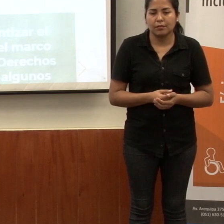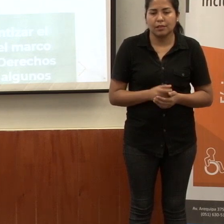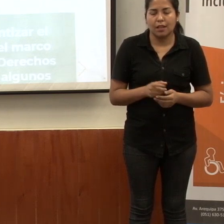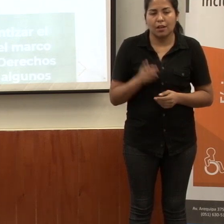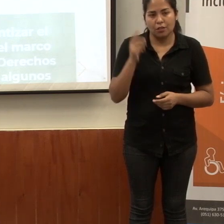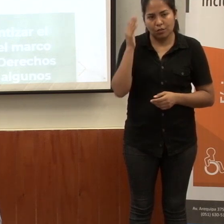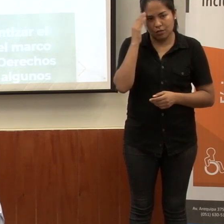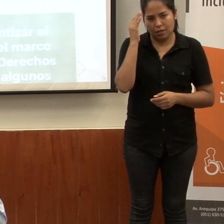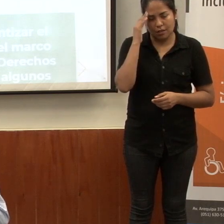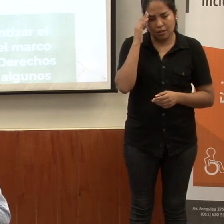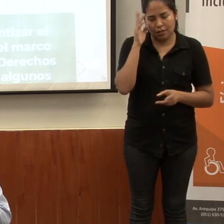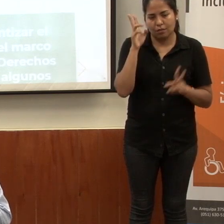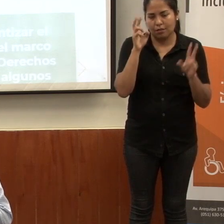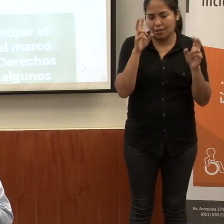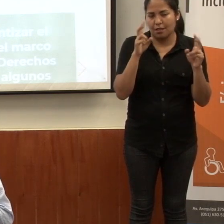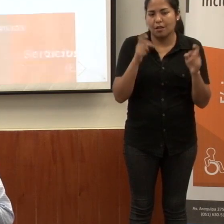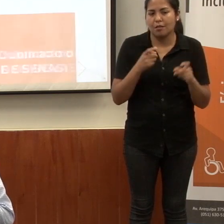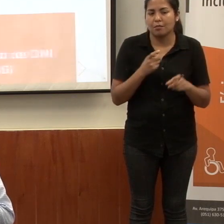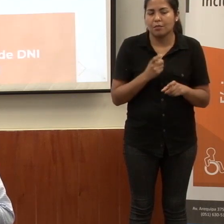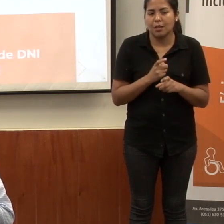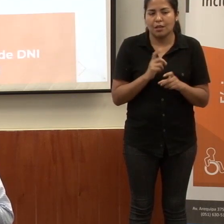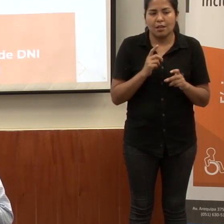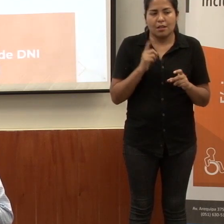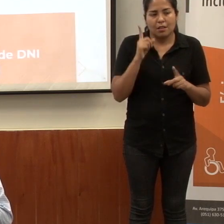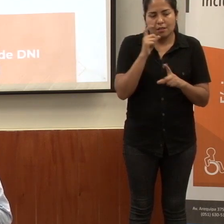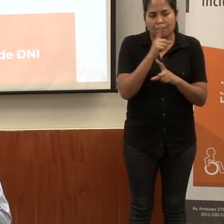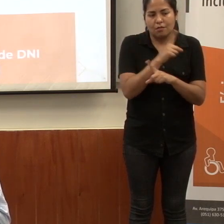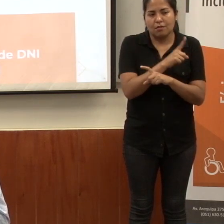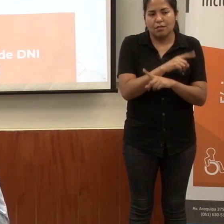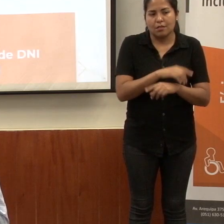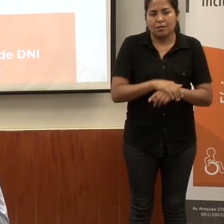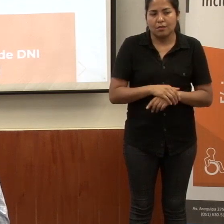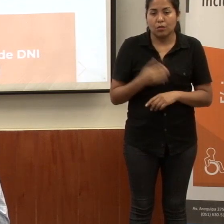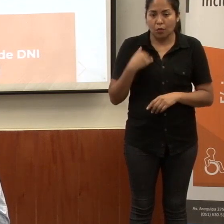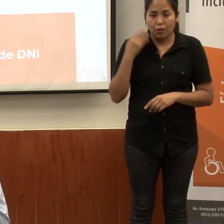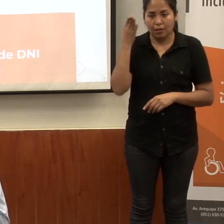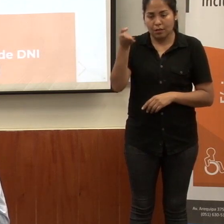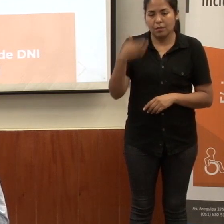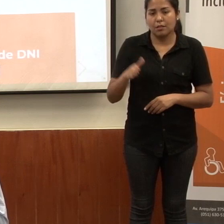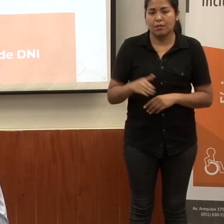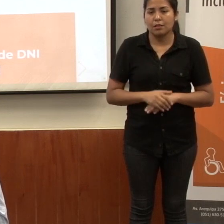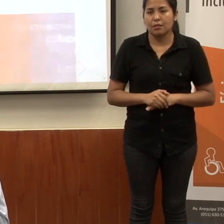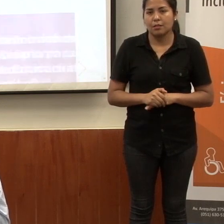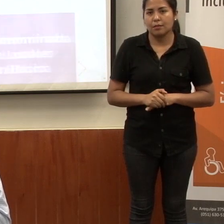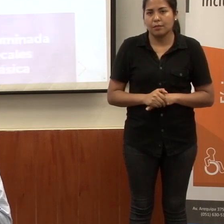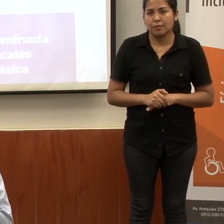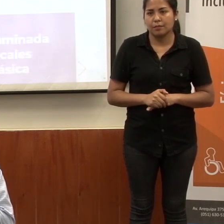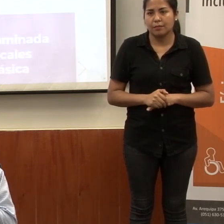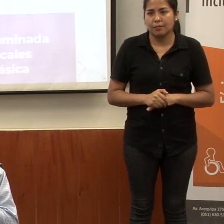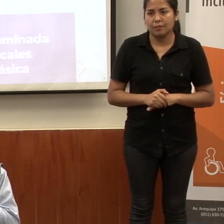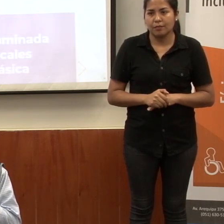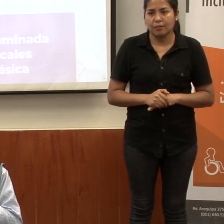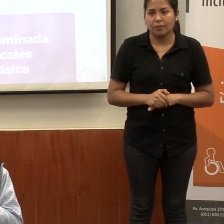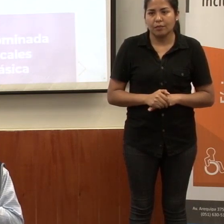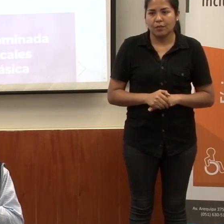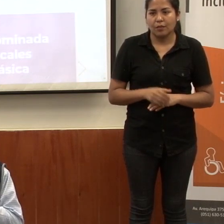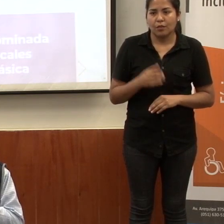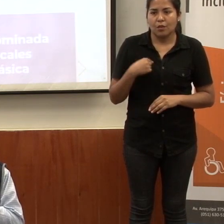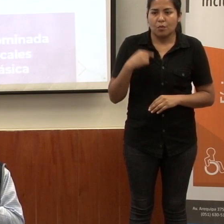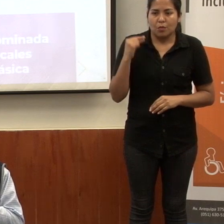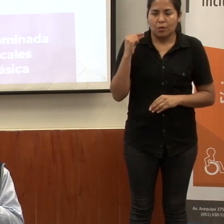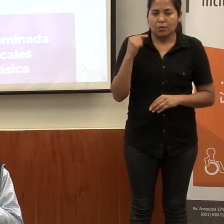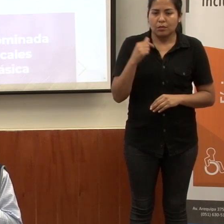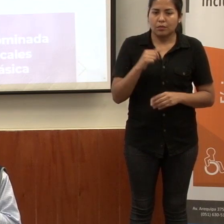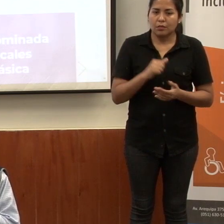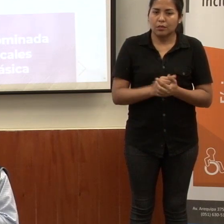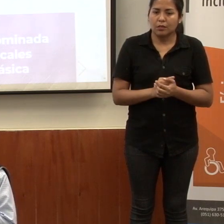metiendo ya en camisa de 11 varas. ¿Sí? Yo he ido a hablar con ellos, ¿ah? Y voy a ir de nuevo, sino que estoy un poquito mal de salud, por eso es que